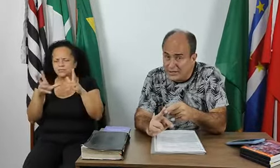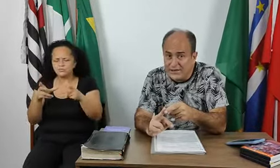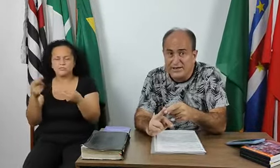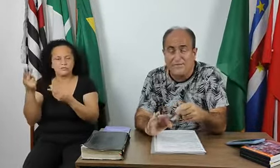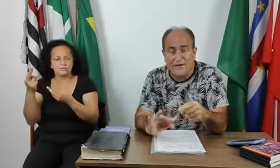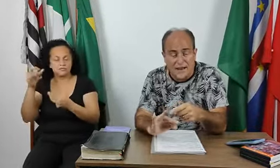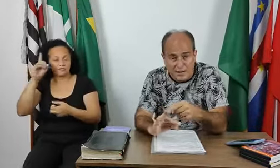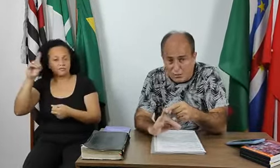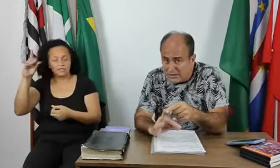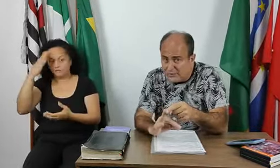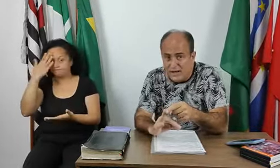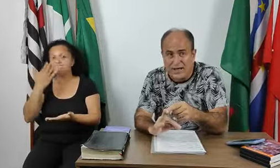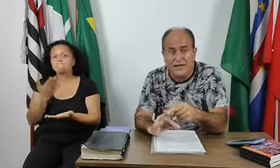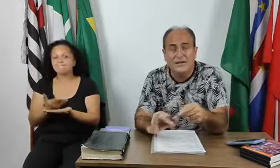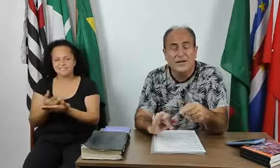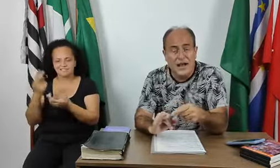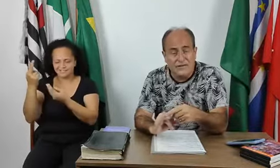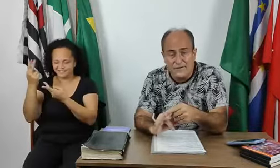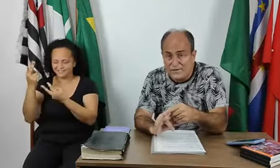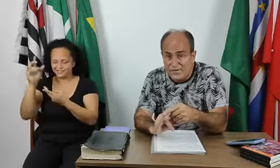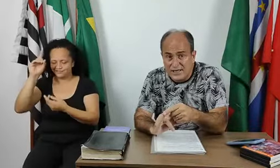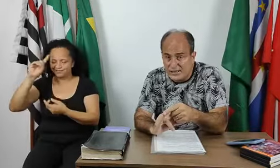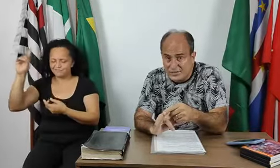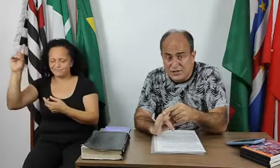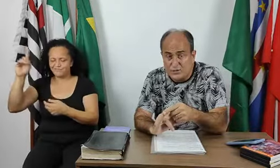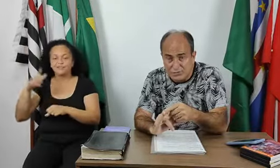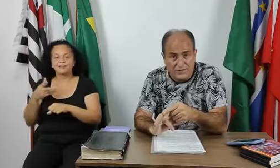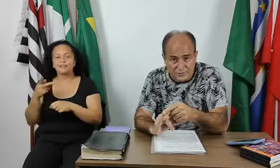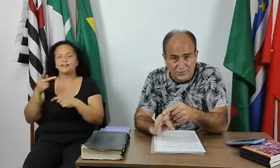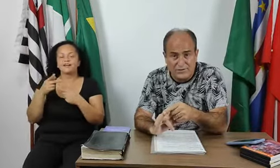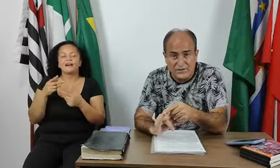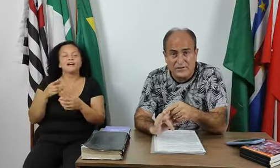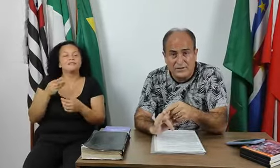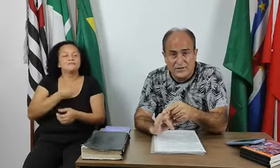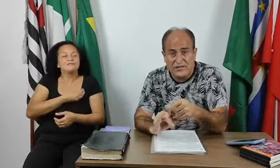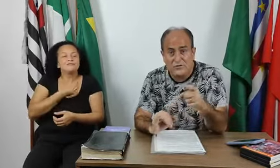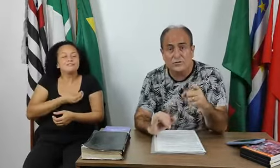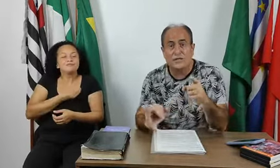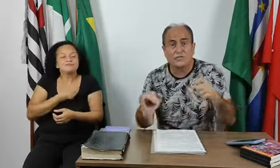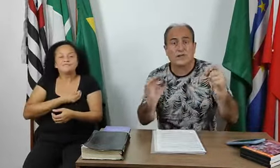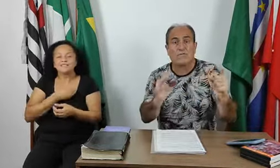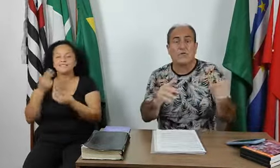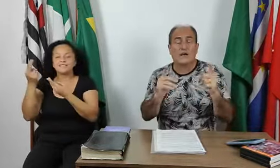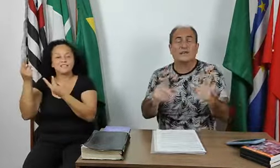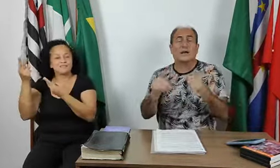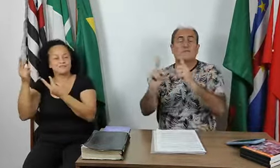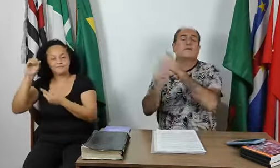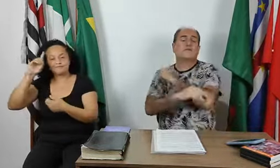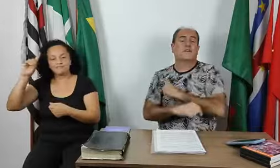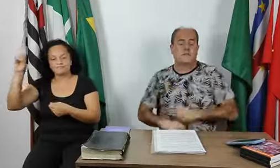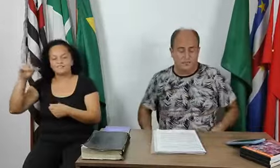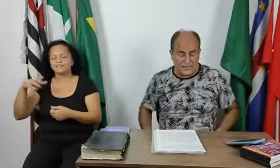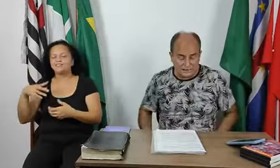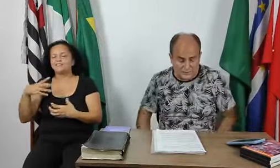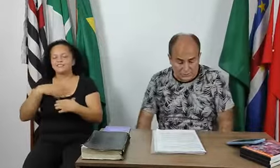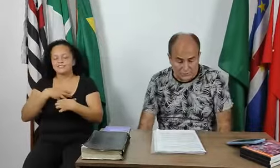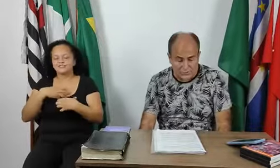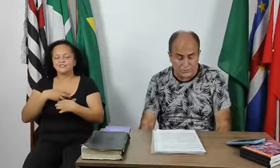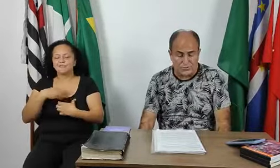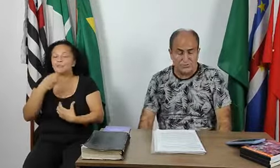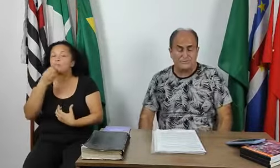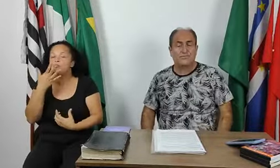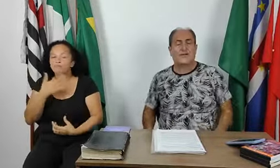Ele crê, a falar como Ele fala, a viver e agir como Ele vive, desfrutando da boa, agradável e perfeita vontade de